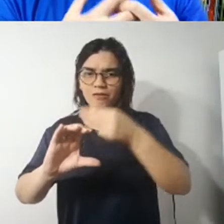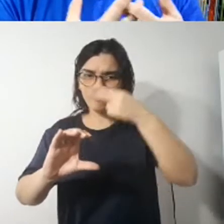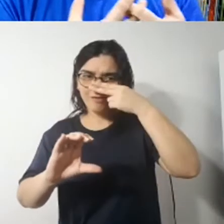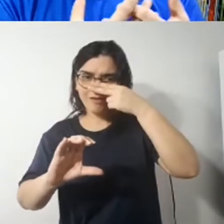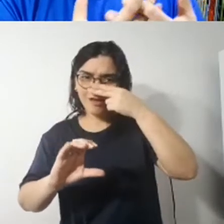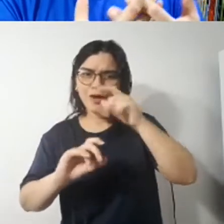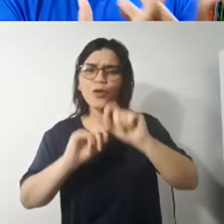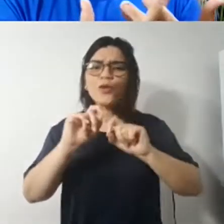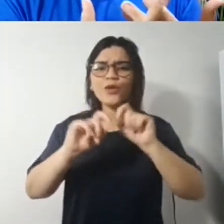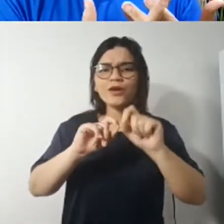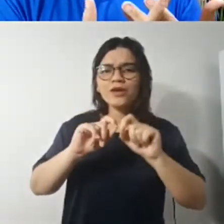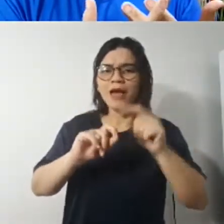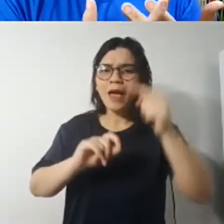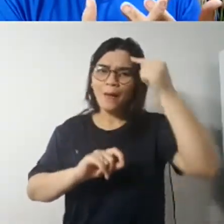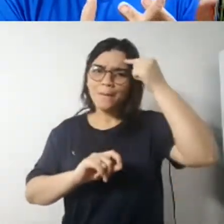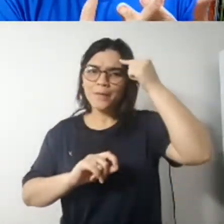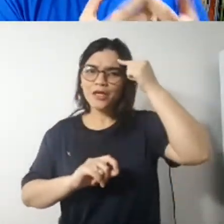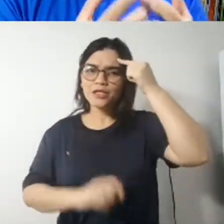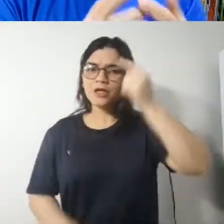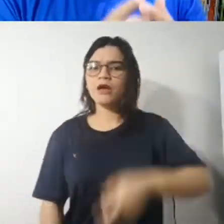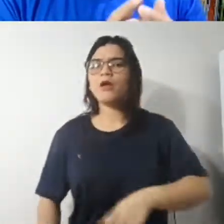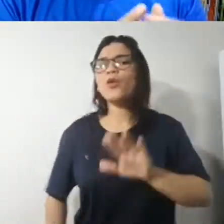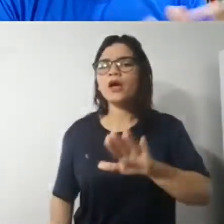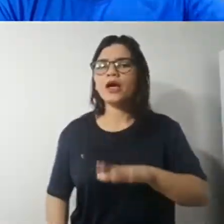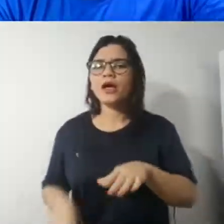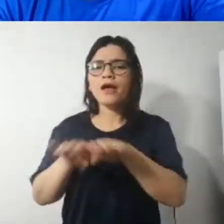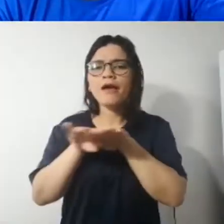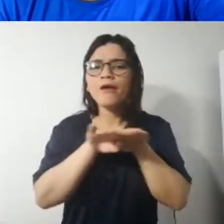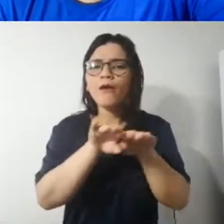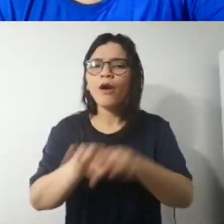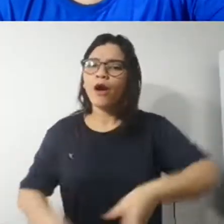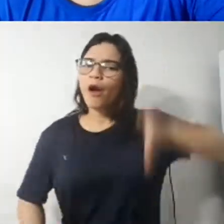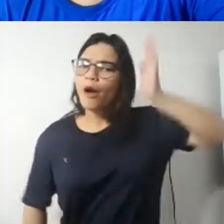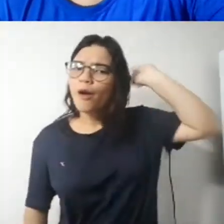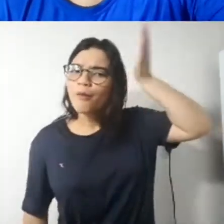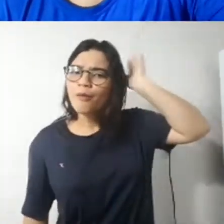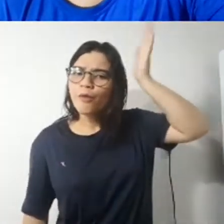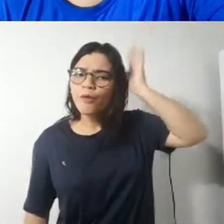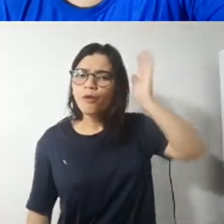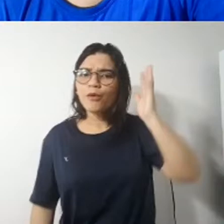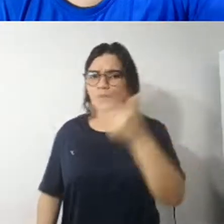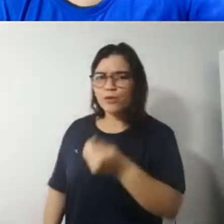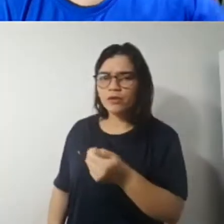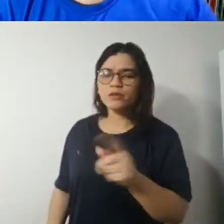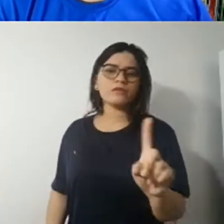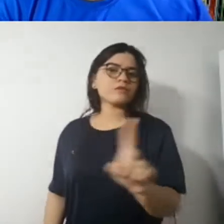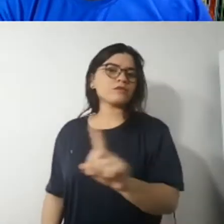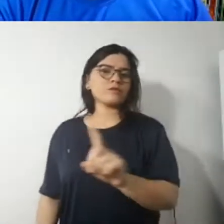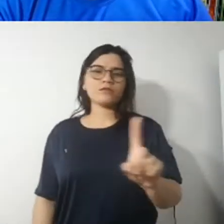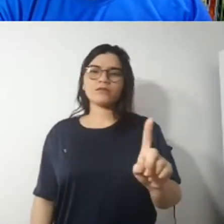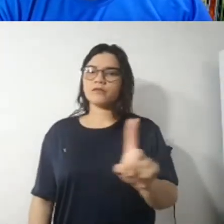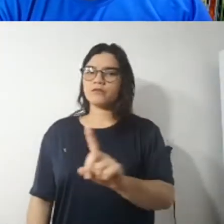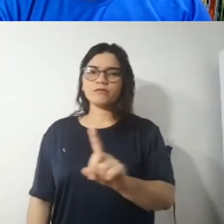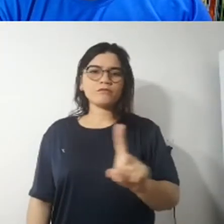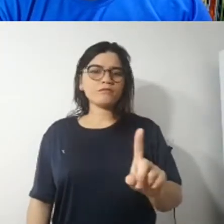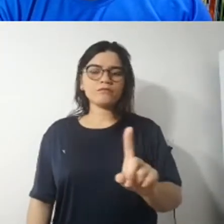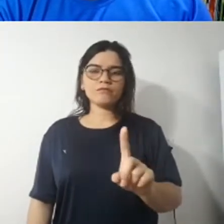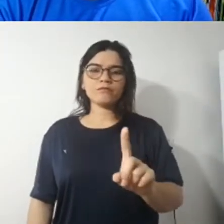unanimidade burra. O cristianismo, ele apenas lida com a ideia de que